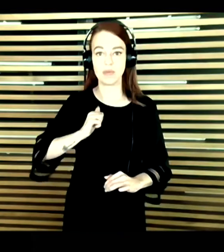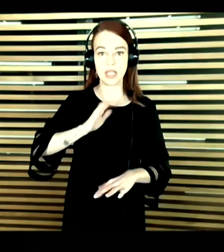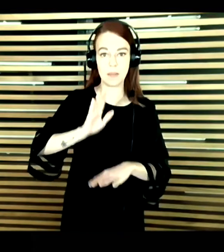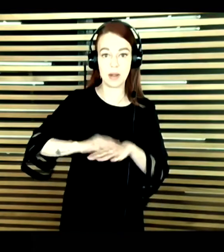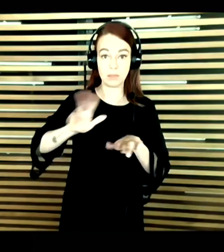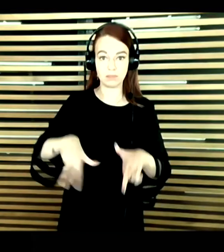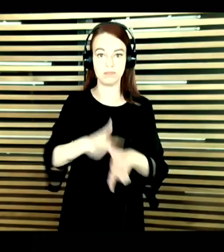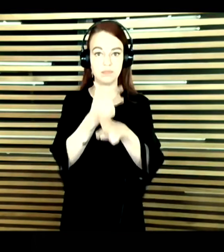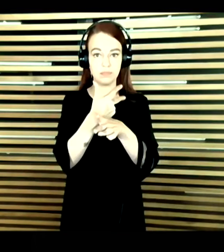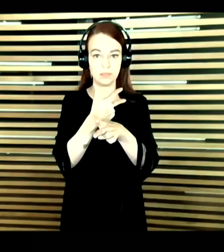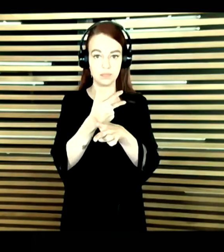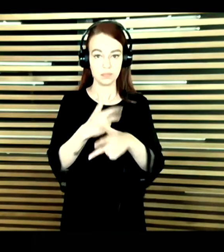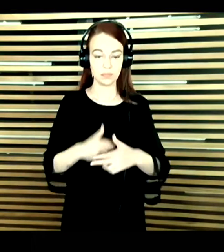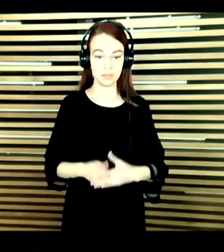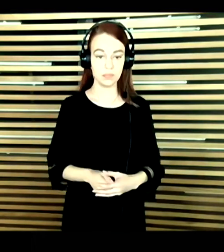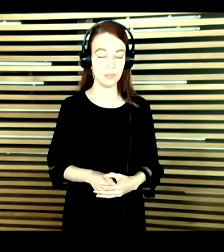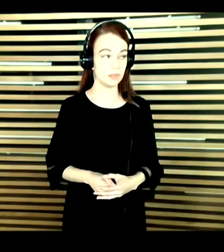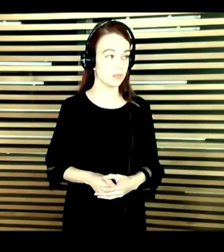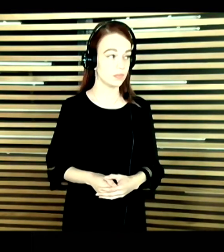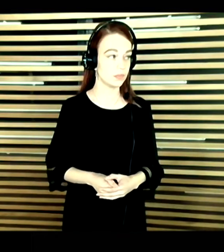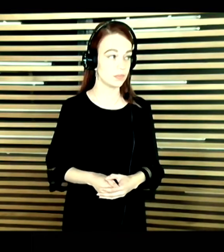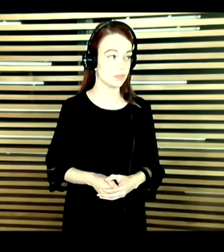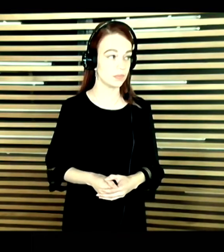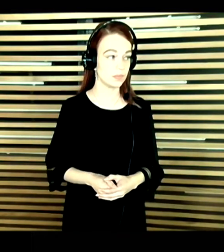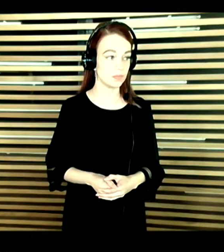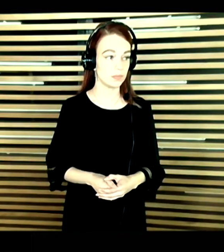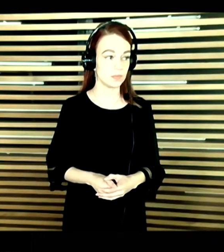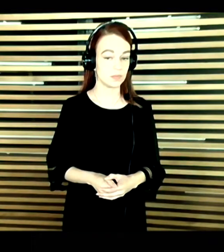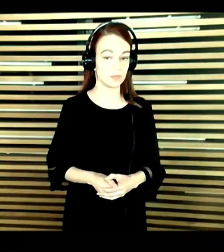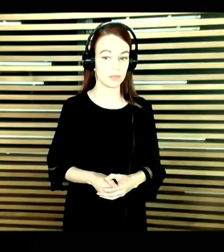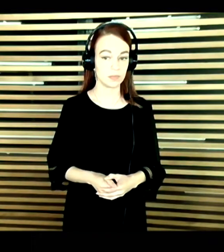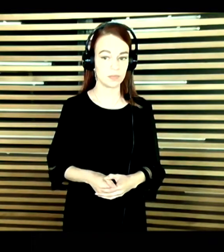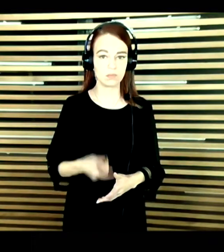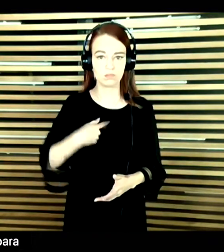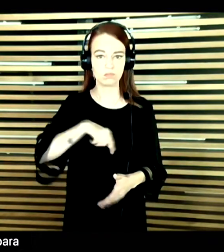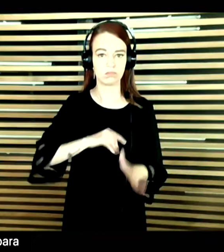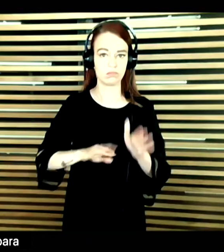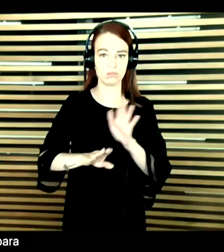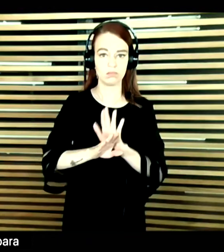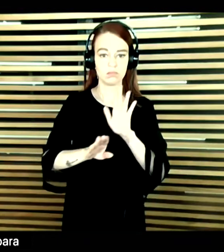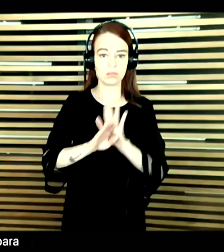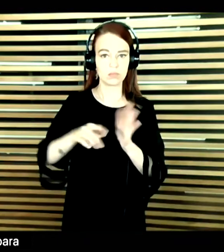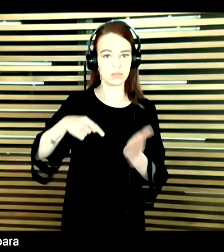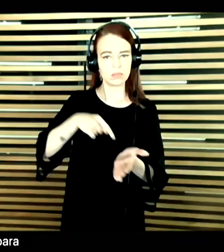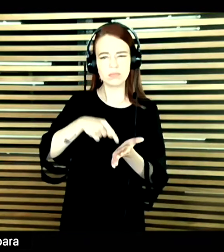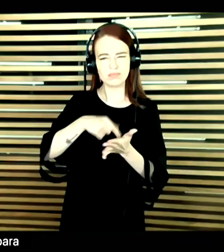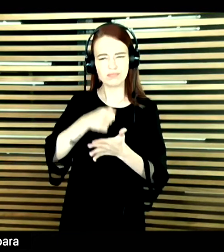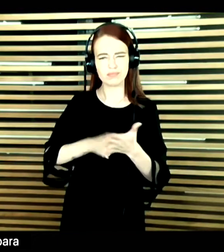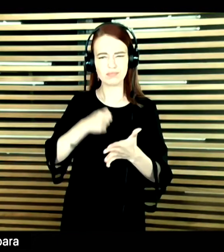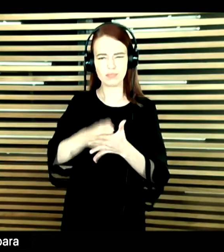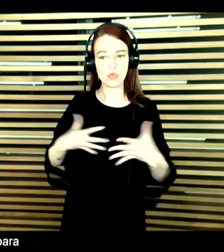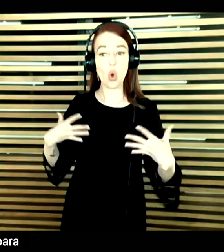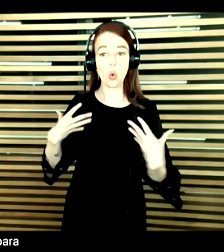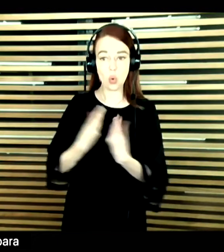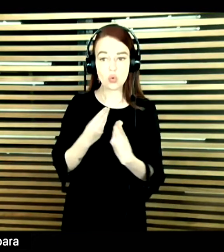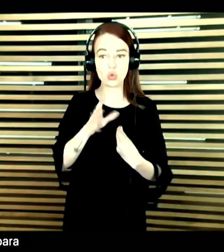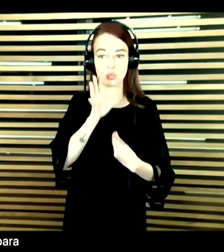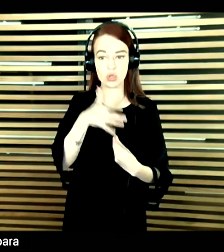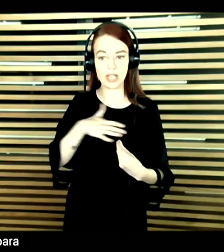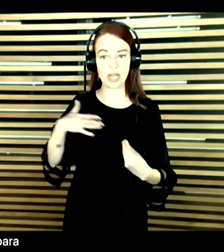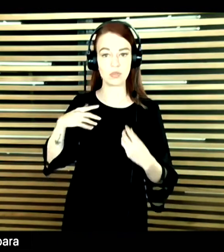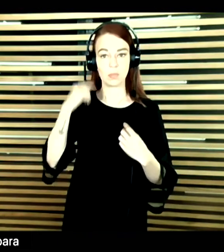Por ello, aunque no vamos a dejar de reivindicar de nuevo estar juntos para debatir y dialogar en